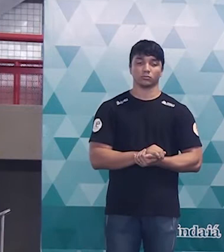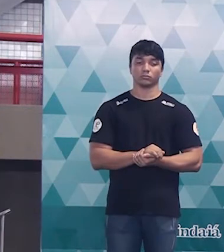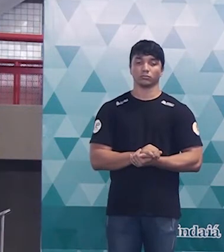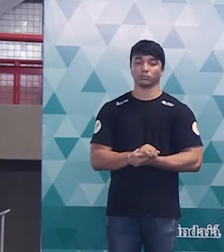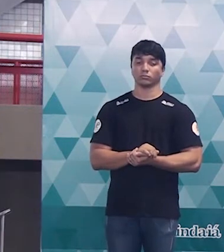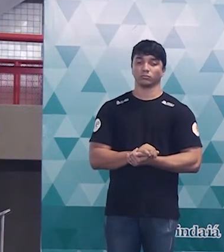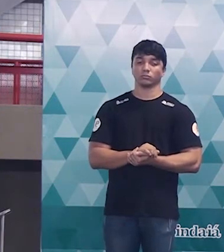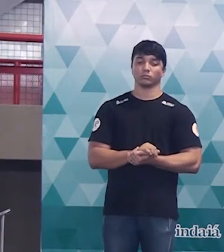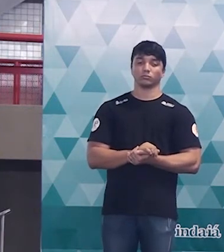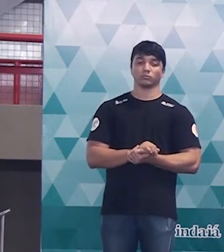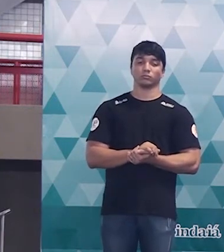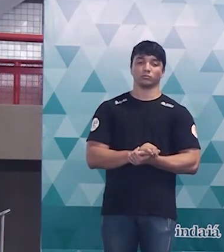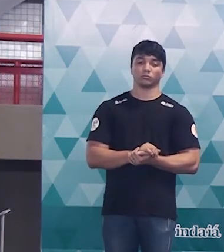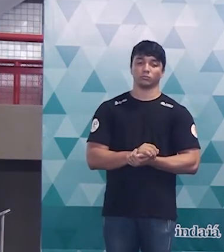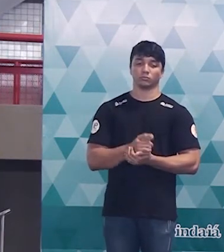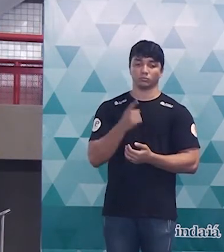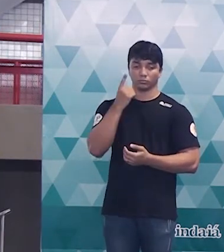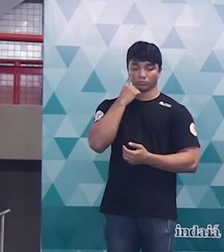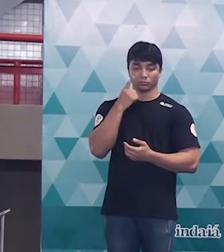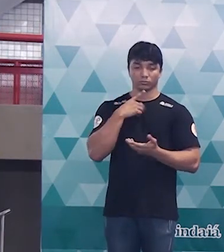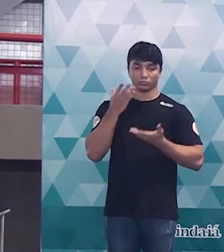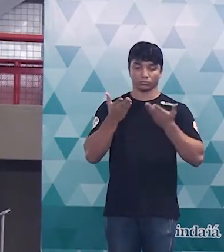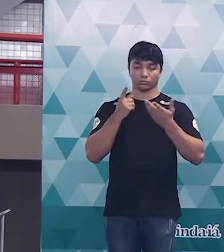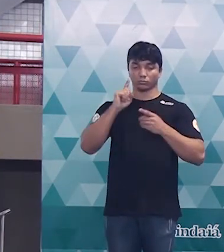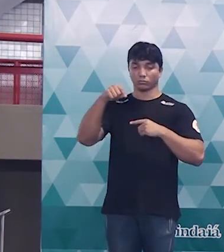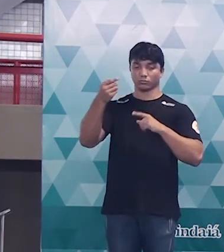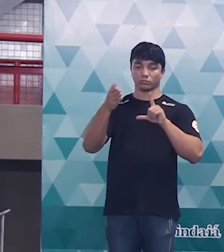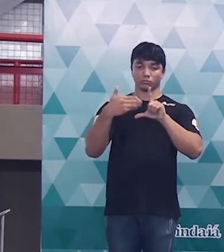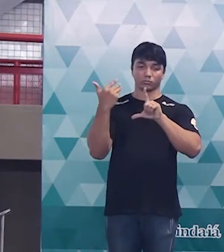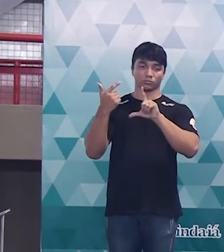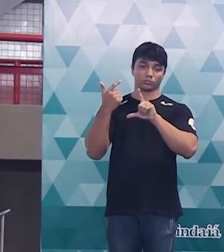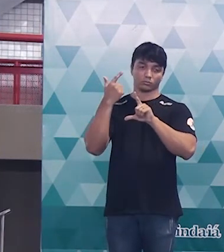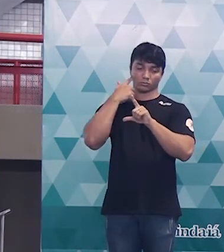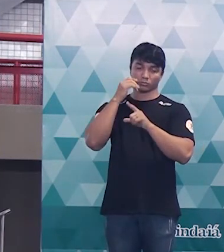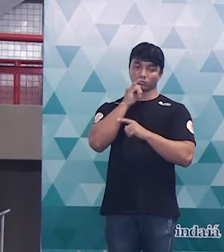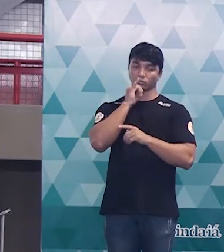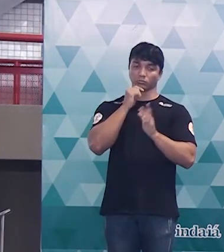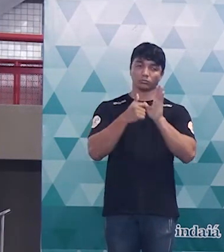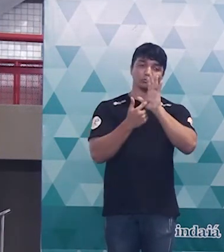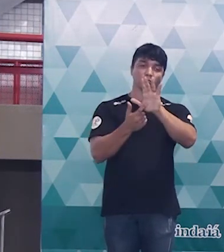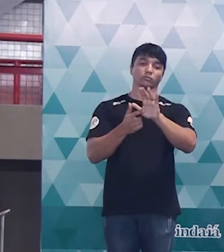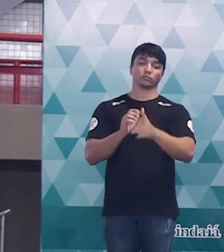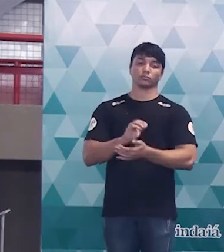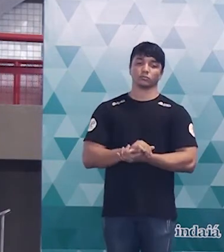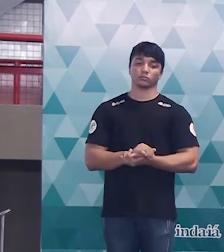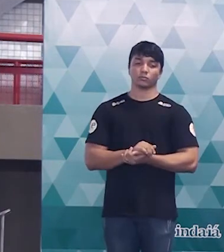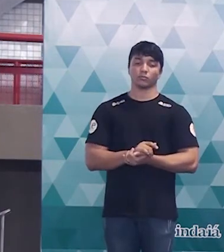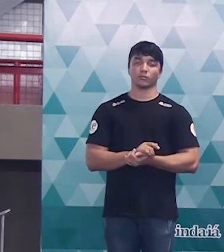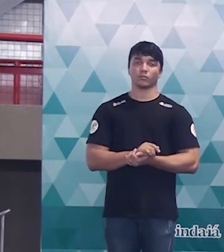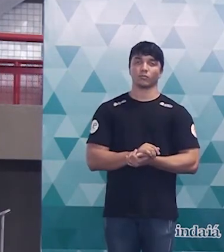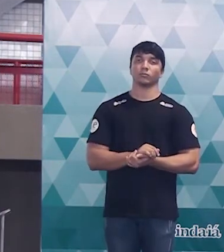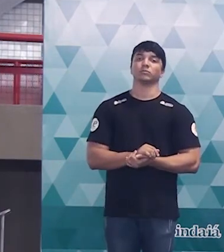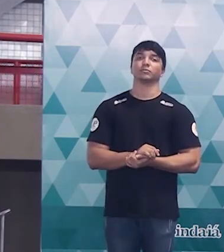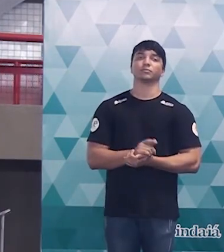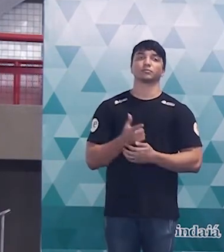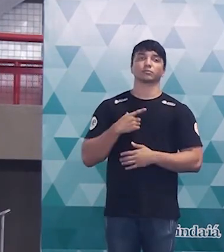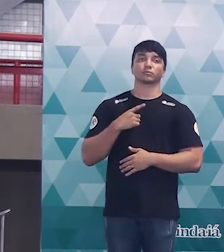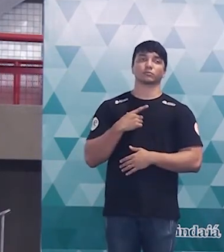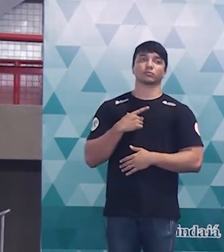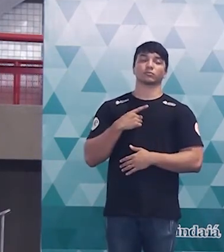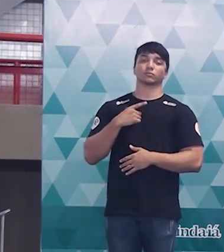continuando agora, bora para o nosso próximo exemplo. É o que eu havia dito no